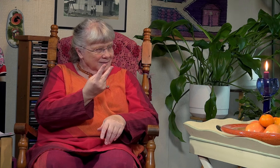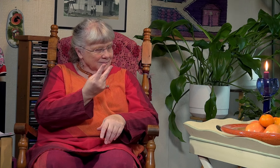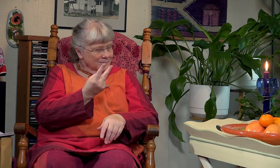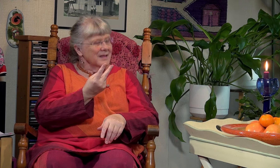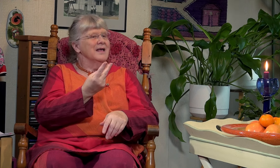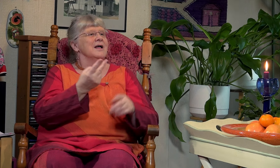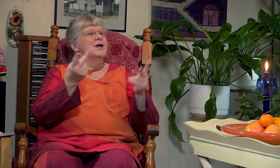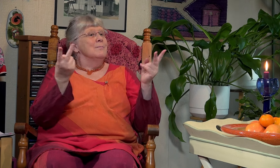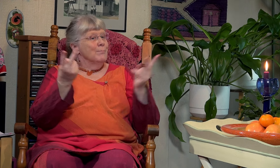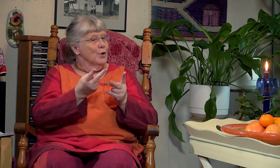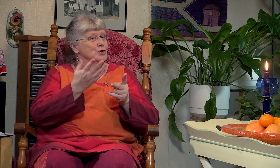Vanhempani ovat molemmat kuuroja.